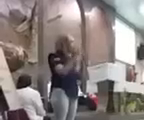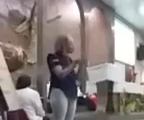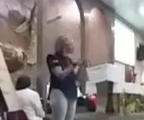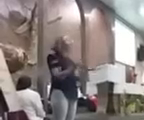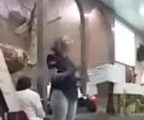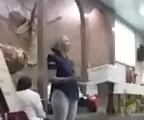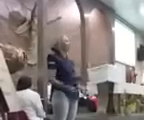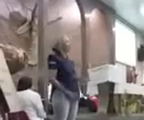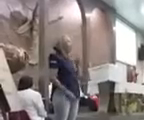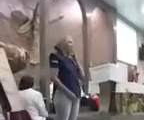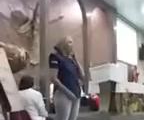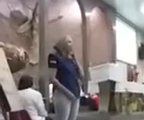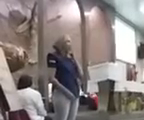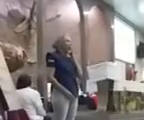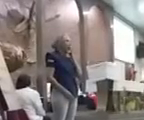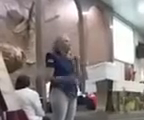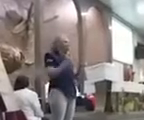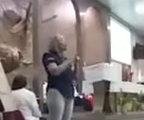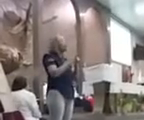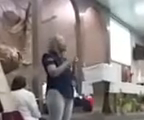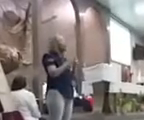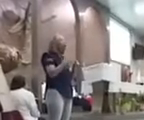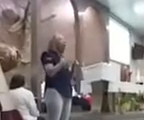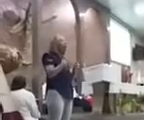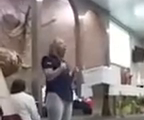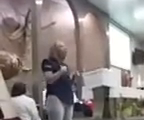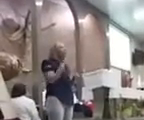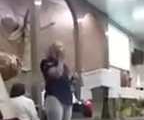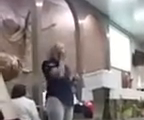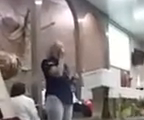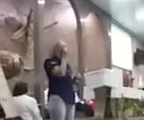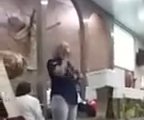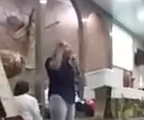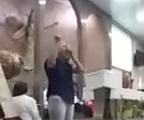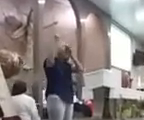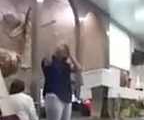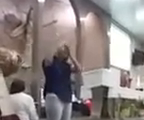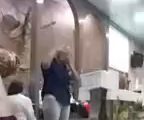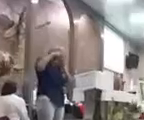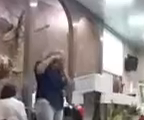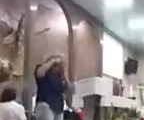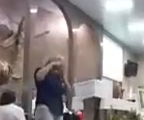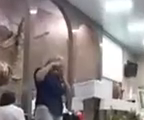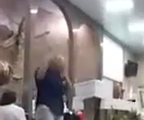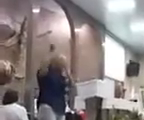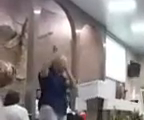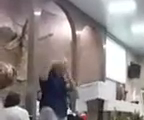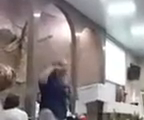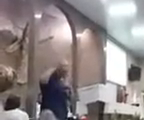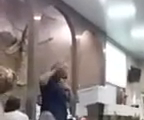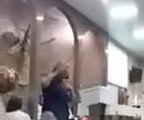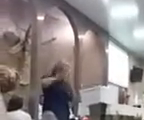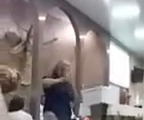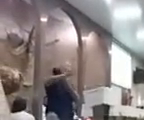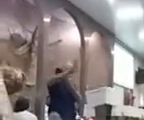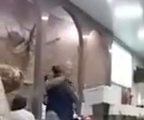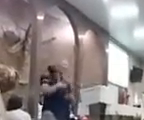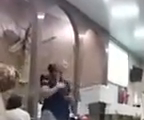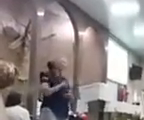cristã, para beber desta graça, que ninguém pode tirar ela de mim. Pelo